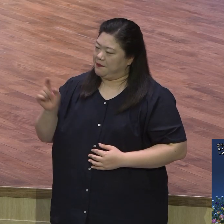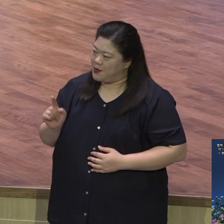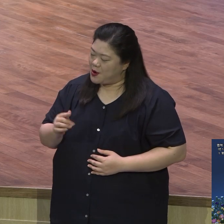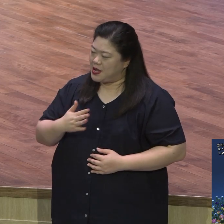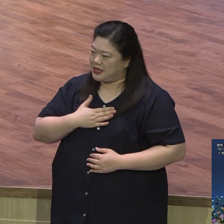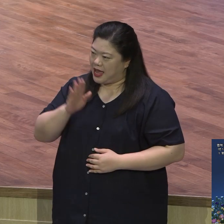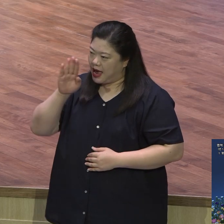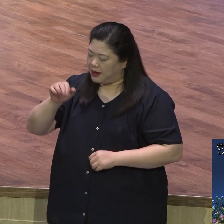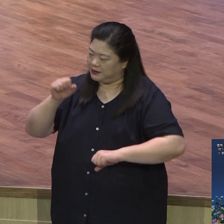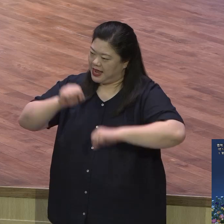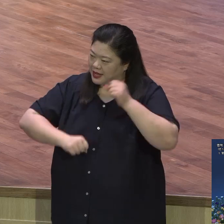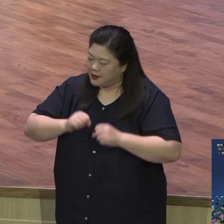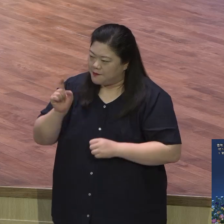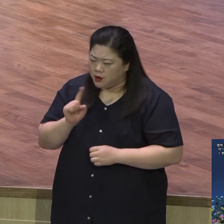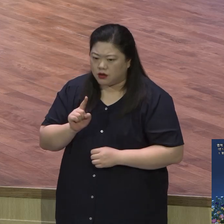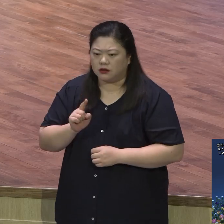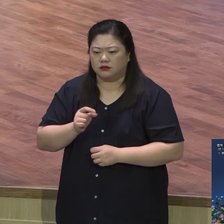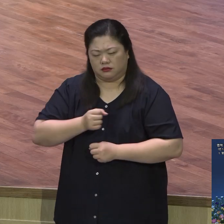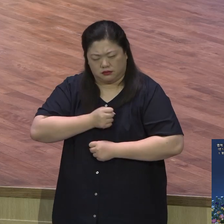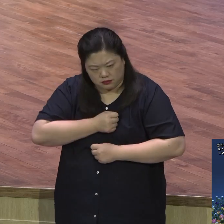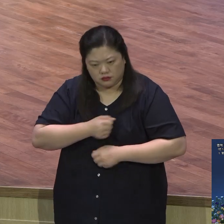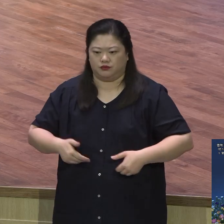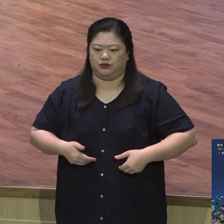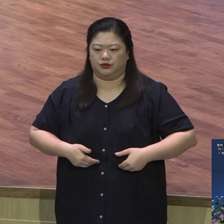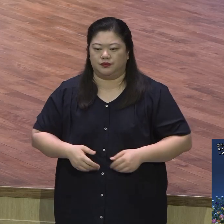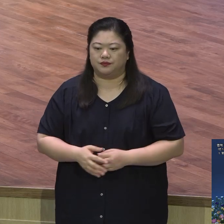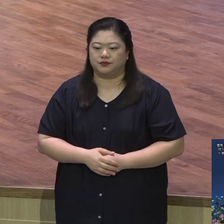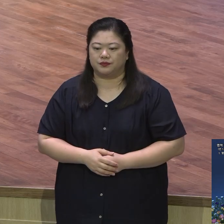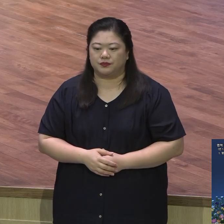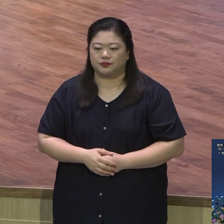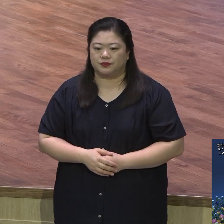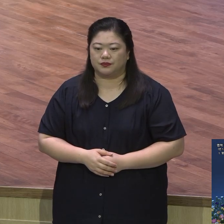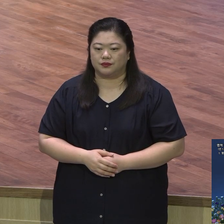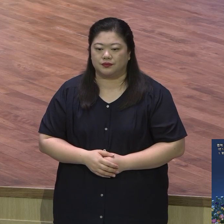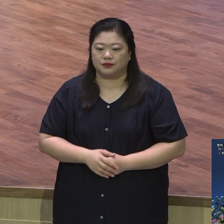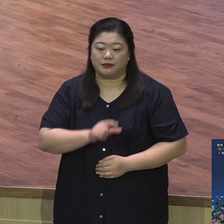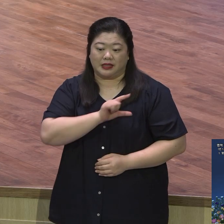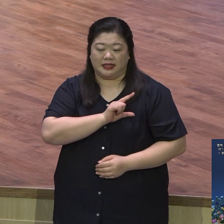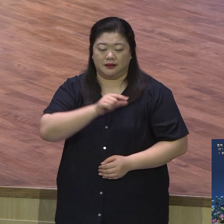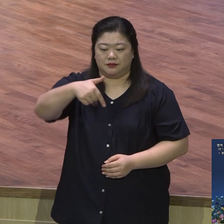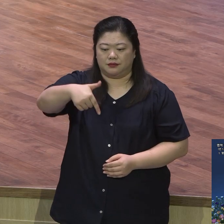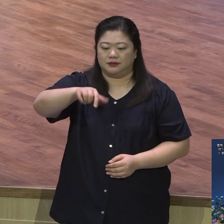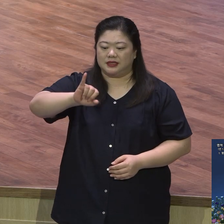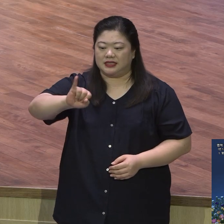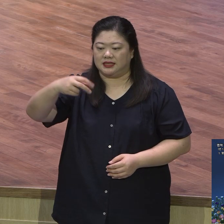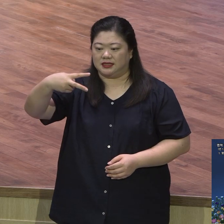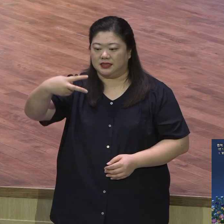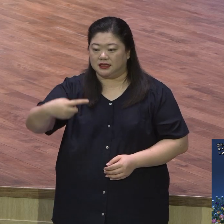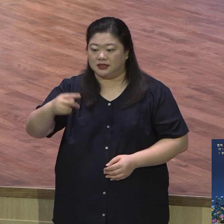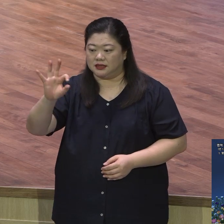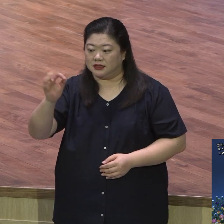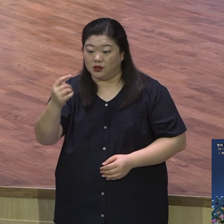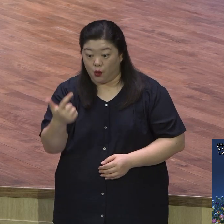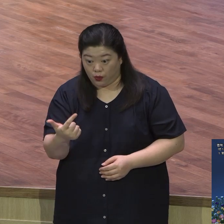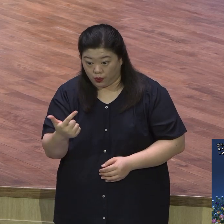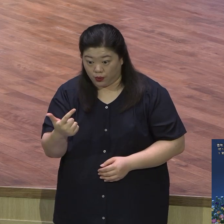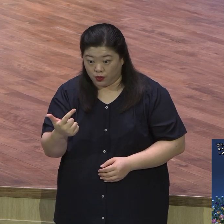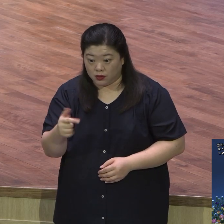하나님께서 연약하고 무능하고 소심의 대명사 기도원 기도원은요. 연약합니다.